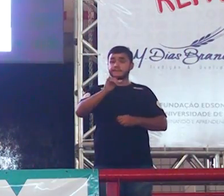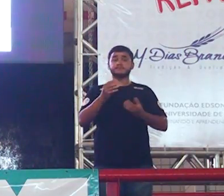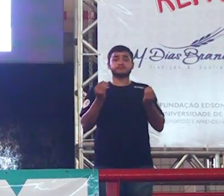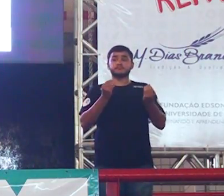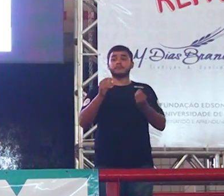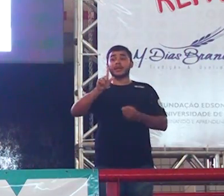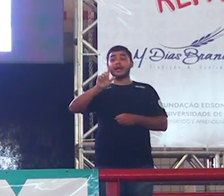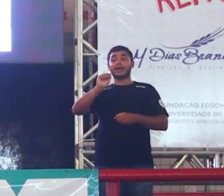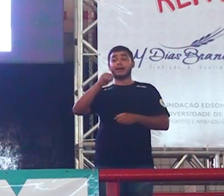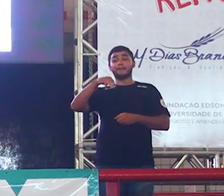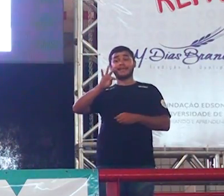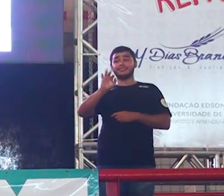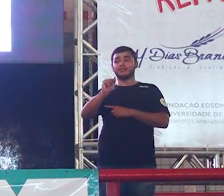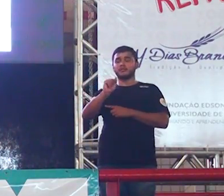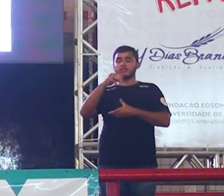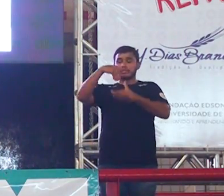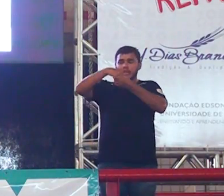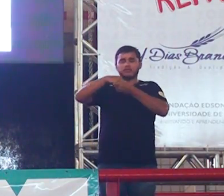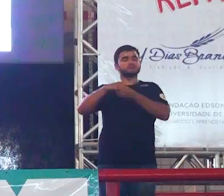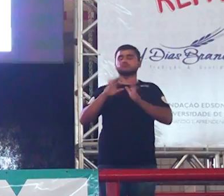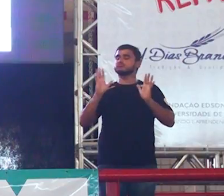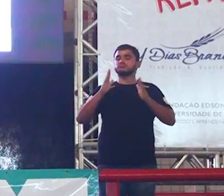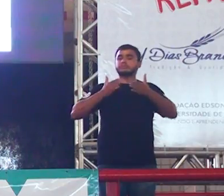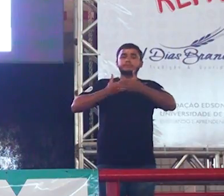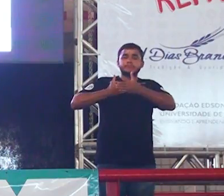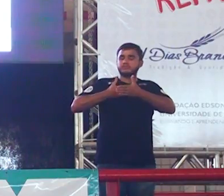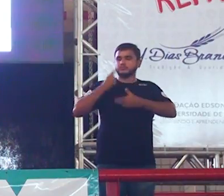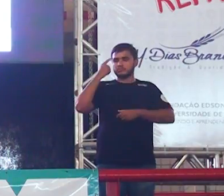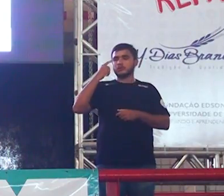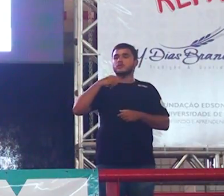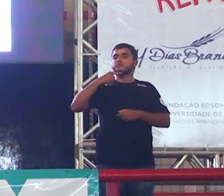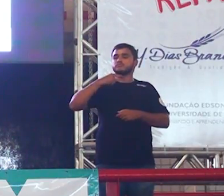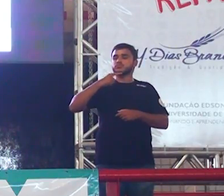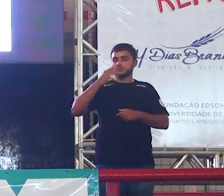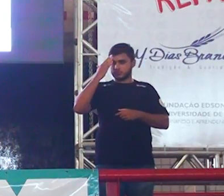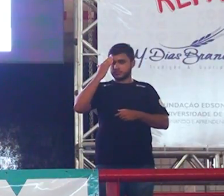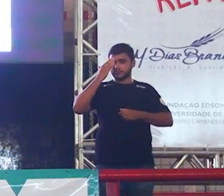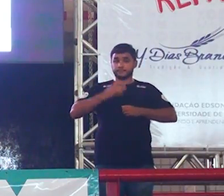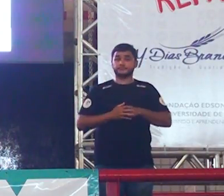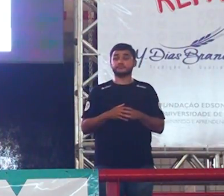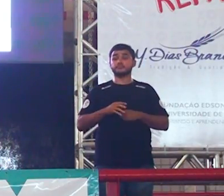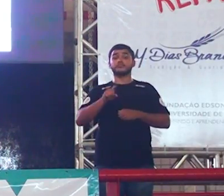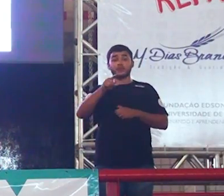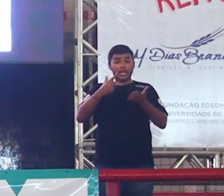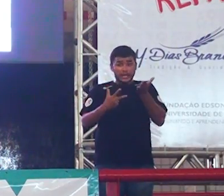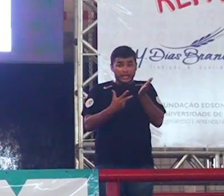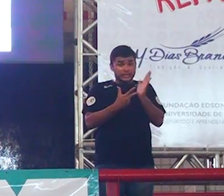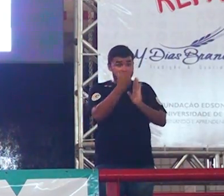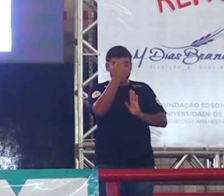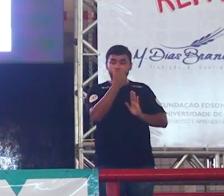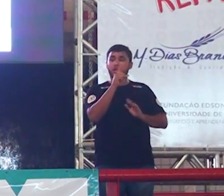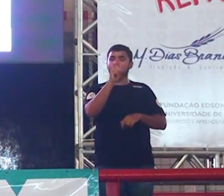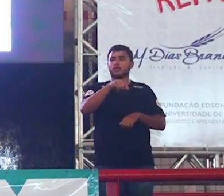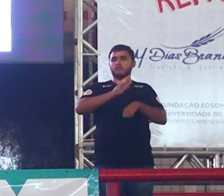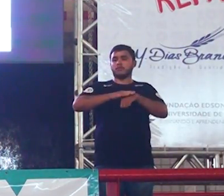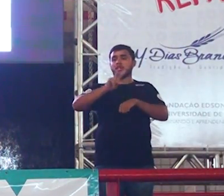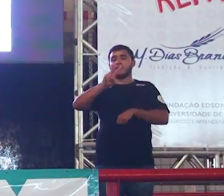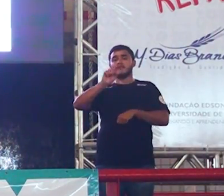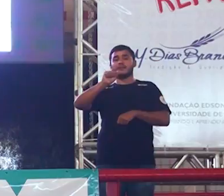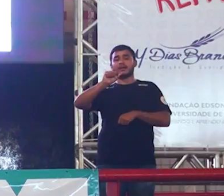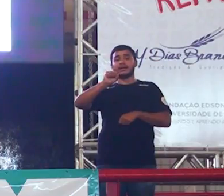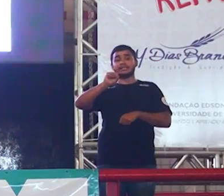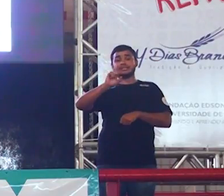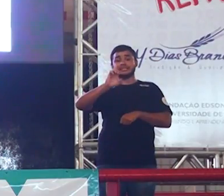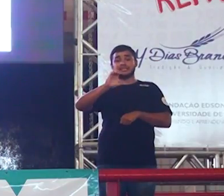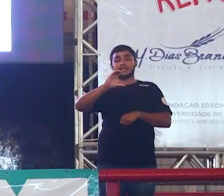gametas, ok? Então, na vasectomia, você não tem o processo de quem? O processo da liberação